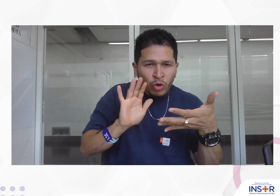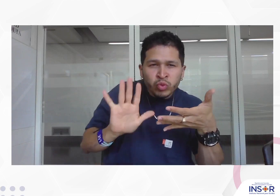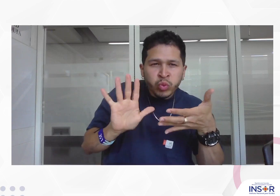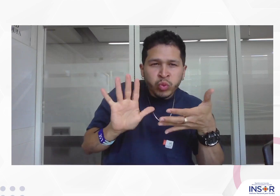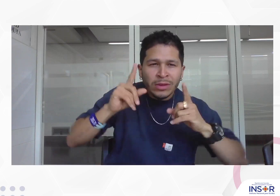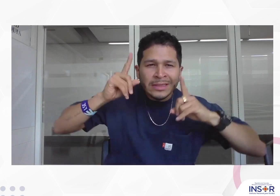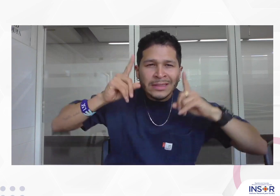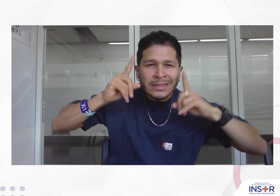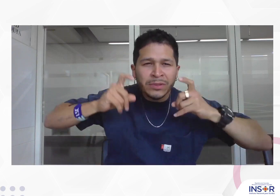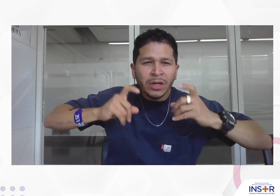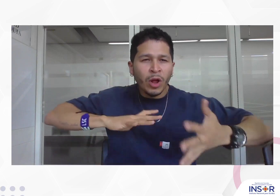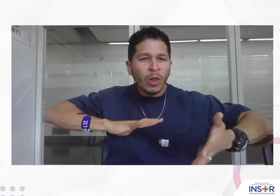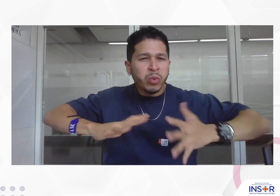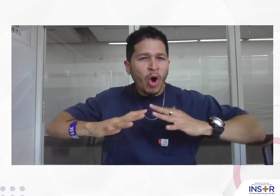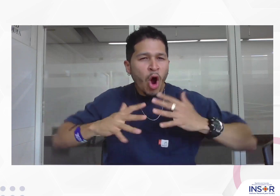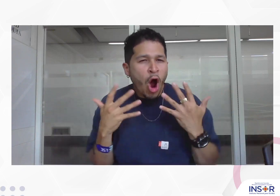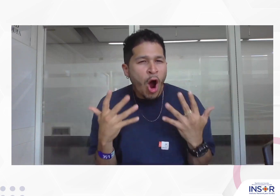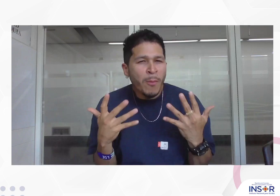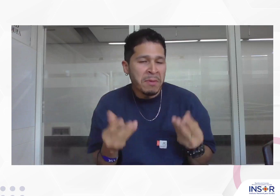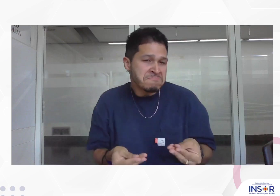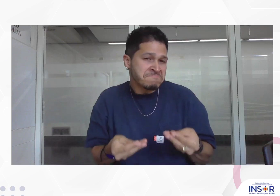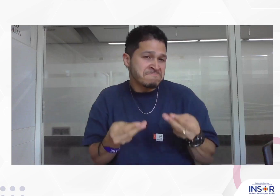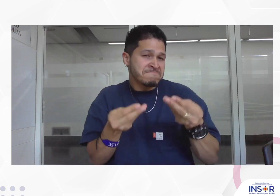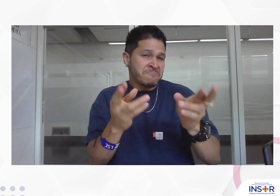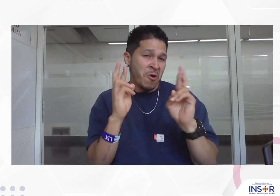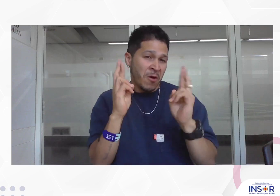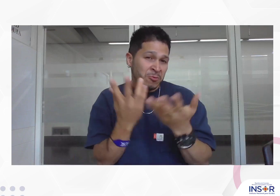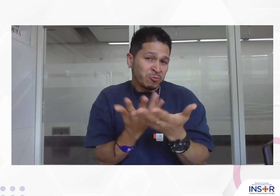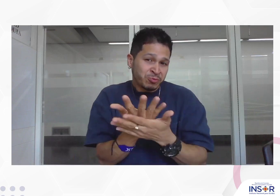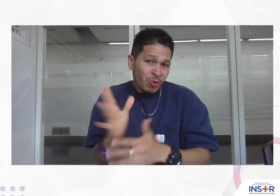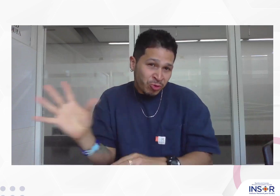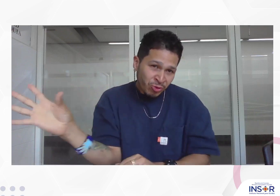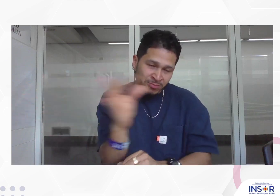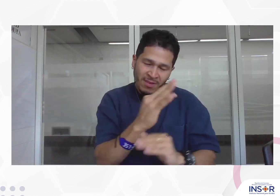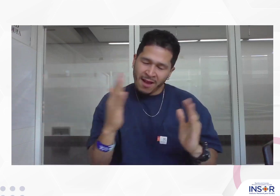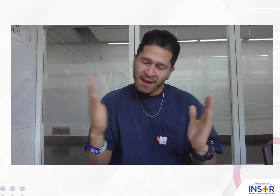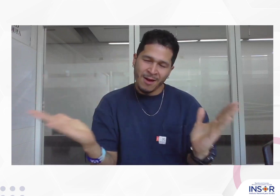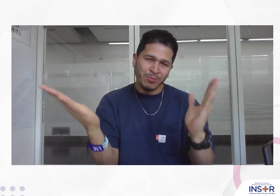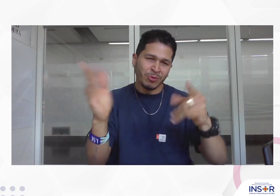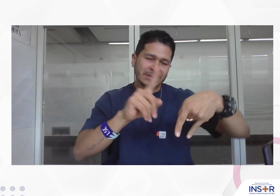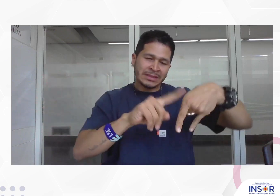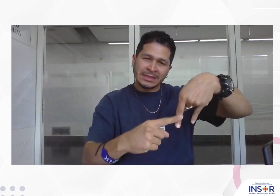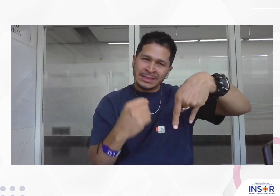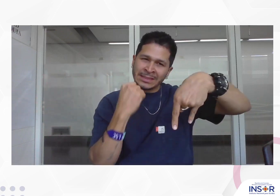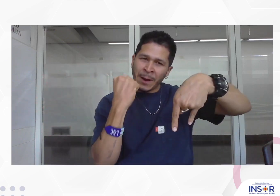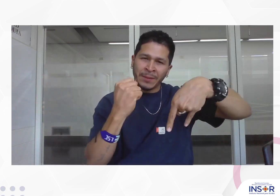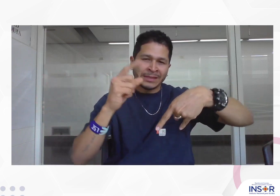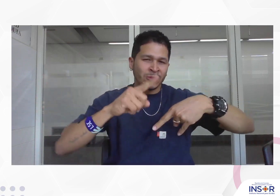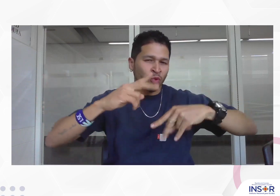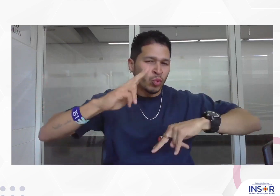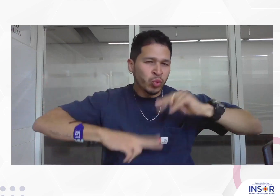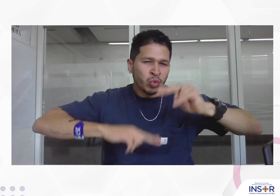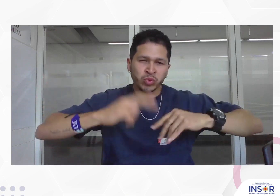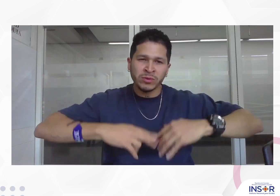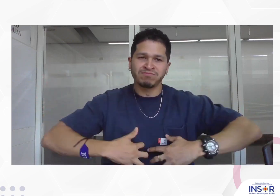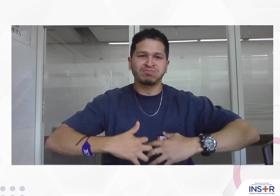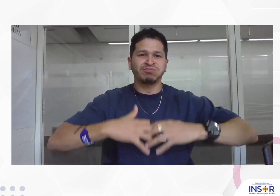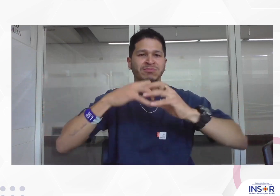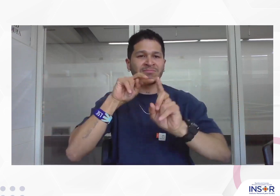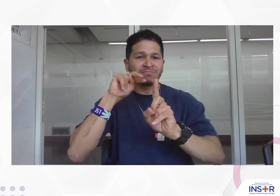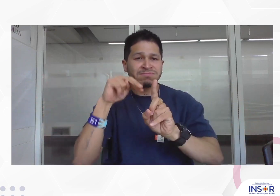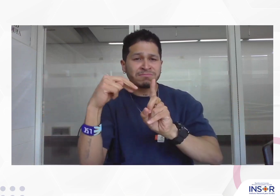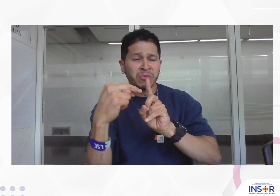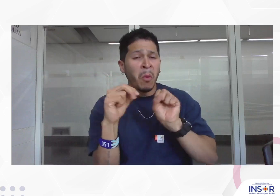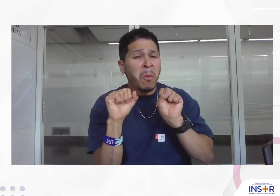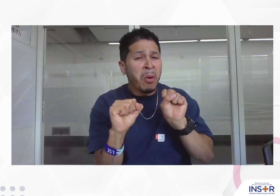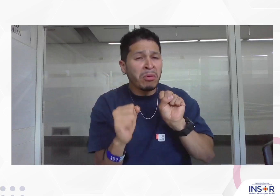solamente desde el español, la lengua escrita, sino que les quede allí como reflexión que puede hacerse desde la lengua de